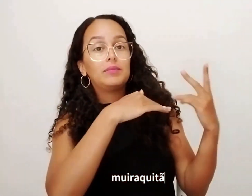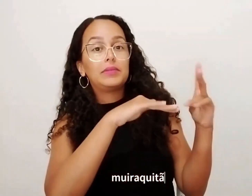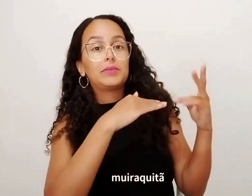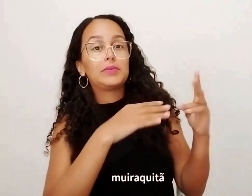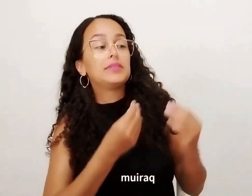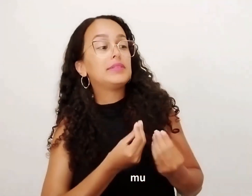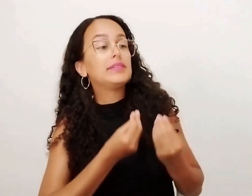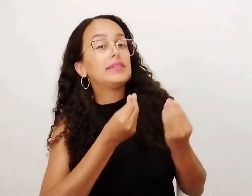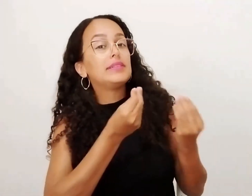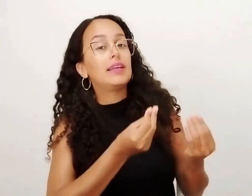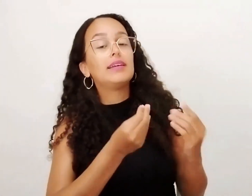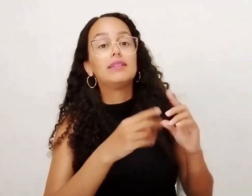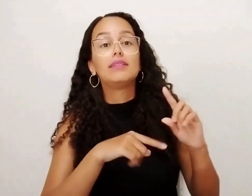Boiona, Luna.